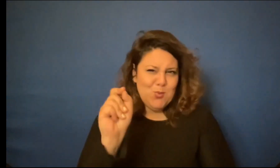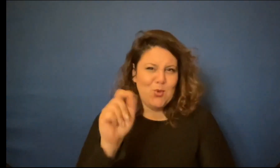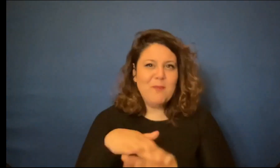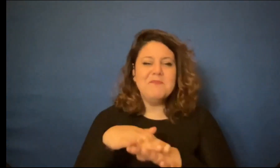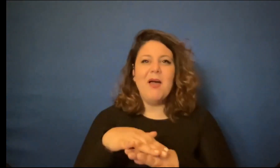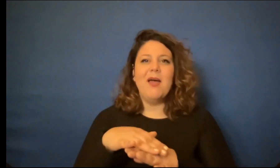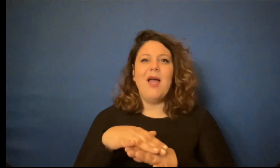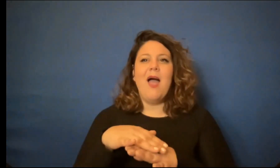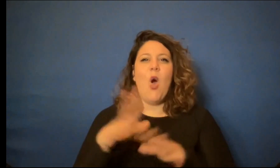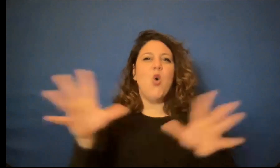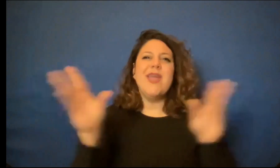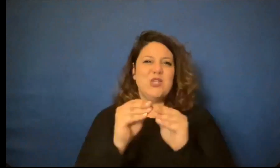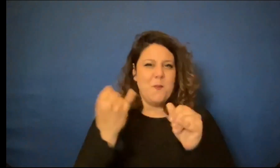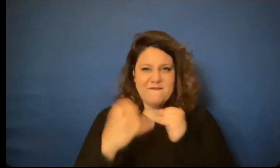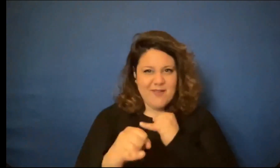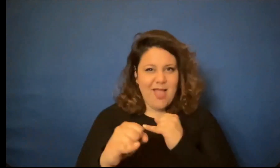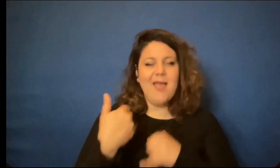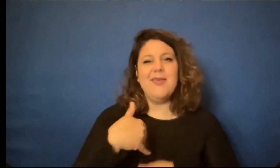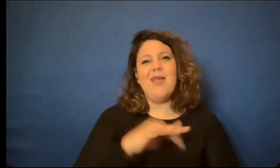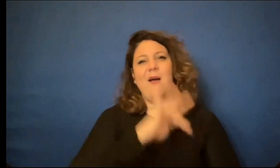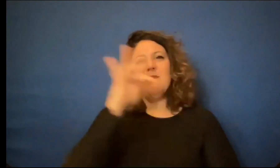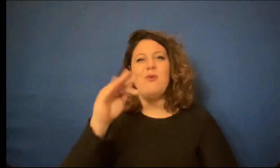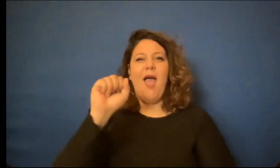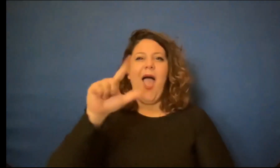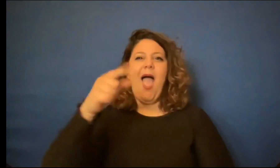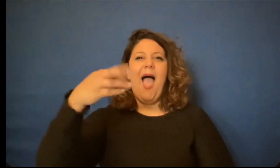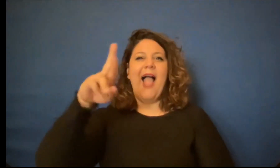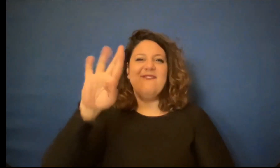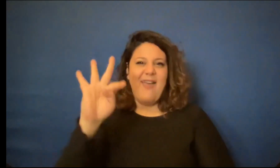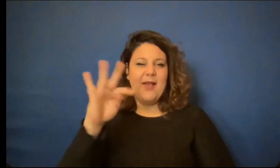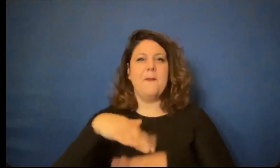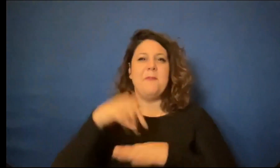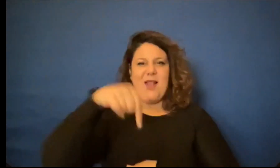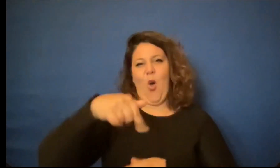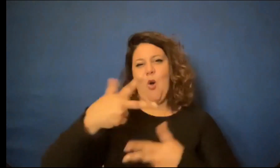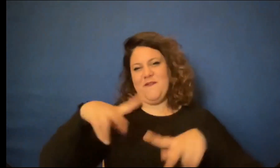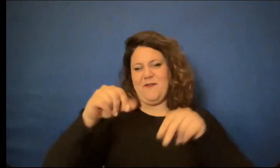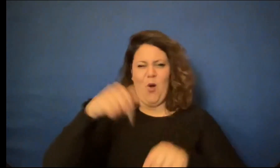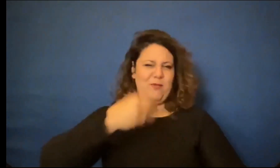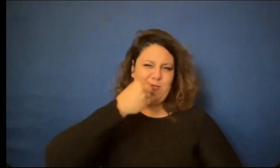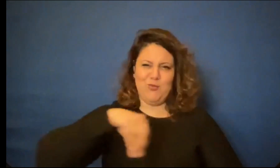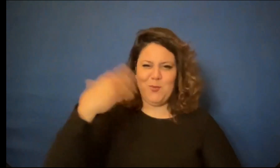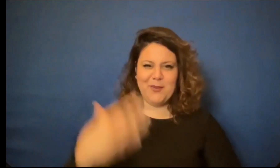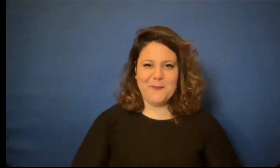una visión final y ya doy paso a Albert Campabadal para cerrar la sesión de hoy que ha sido fantástica.